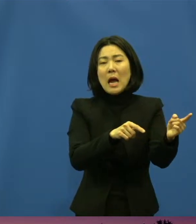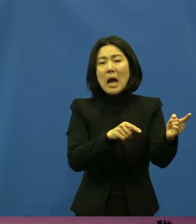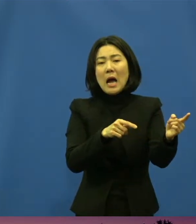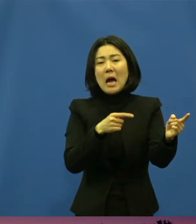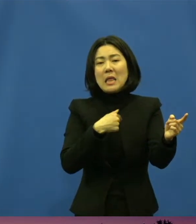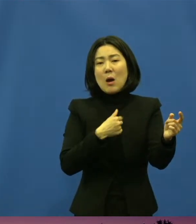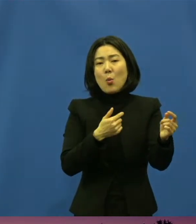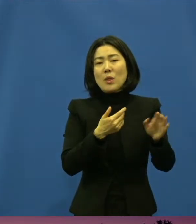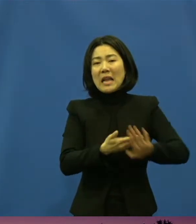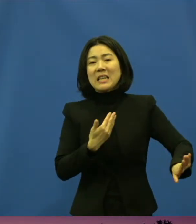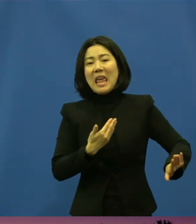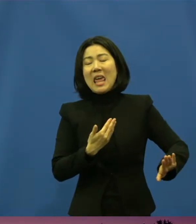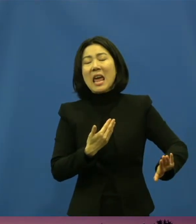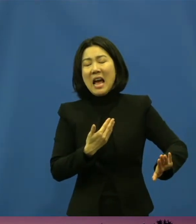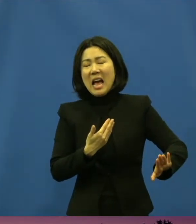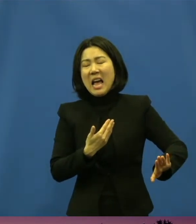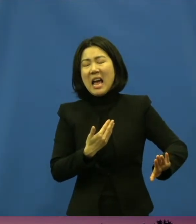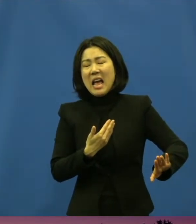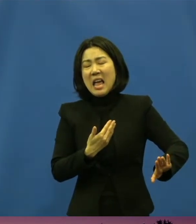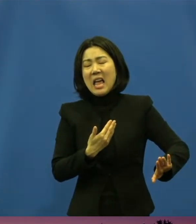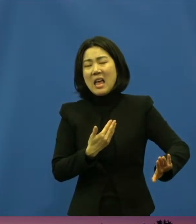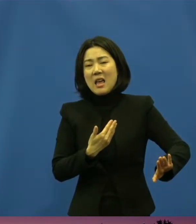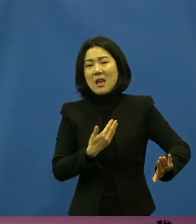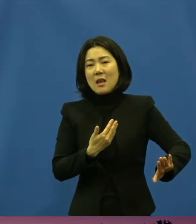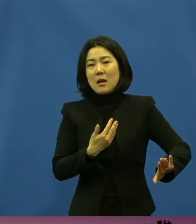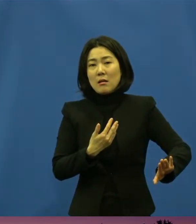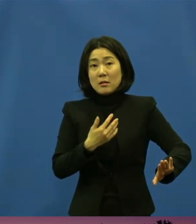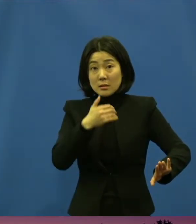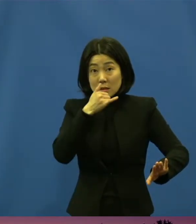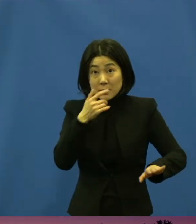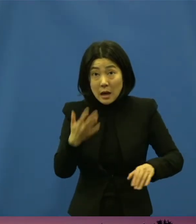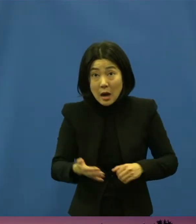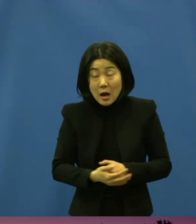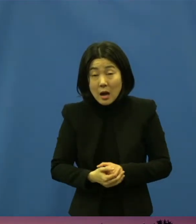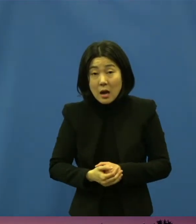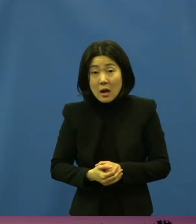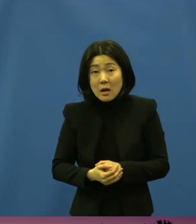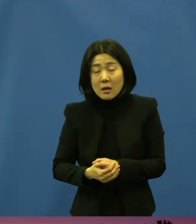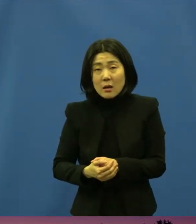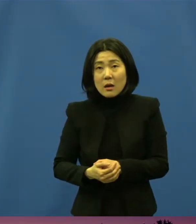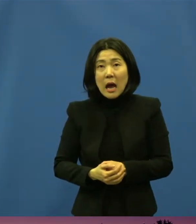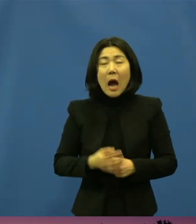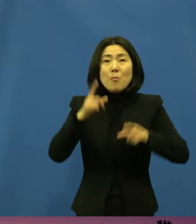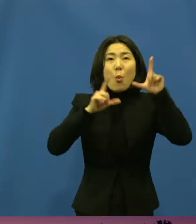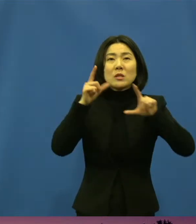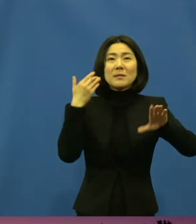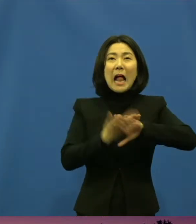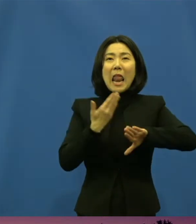무엇이 다르냐? 헤어스타일이 다르냐? 그런 거 말고